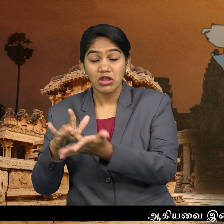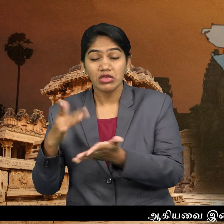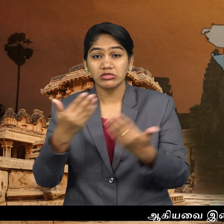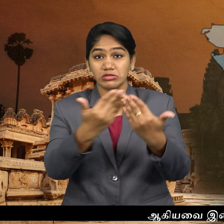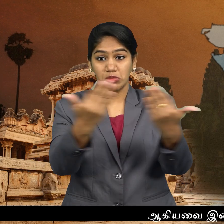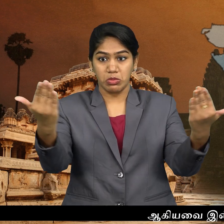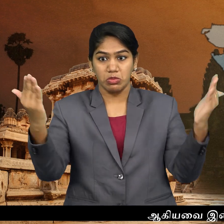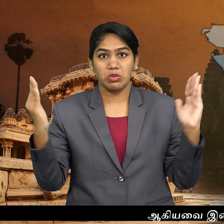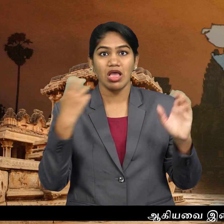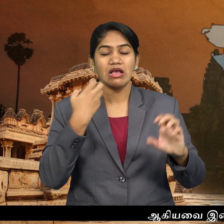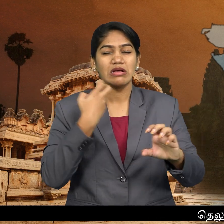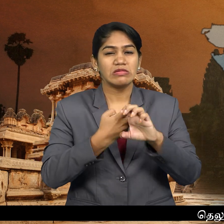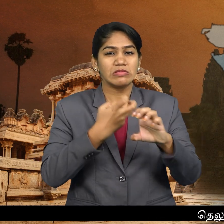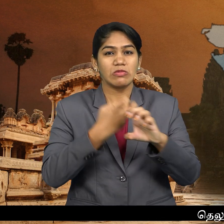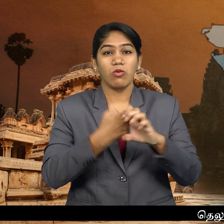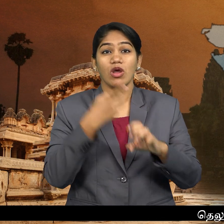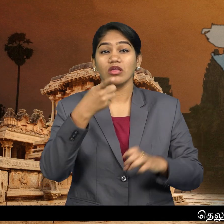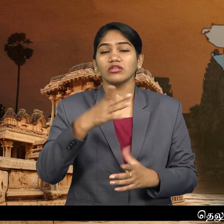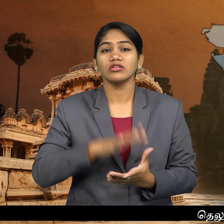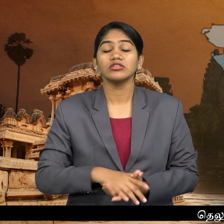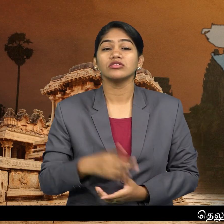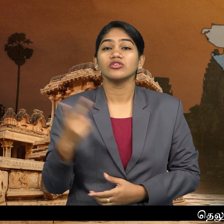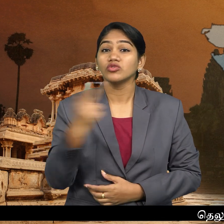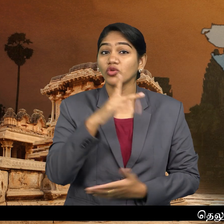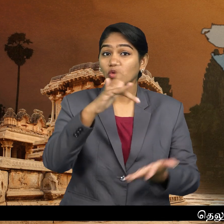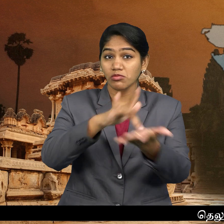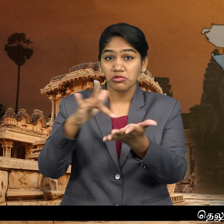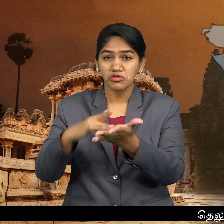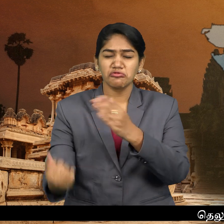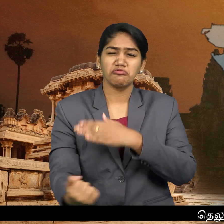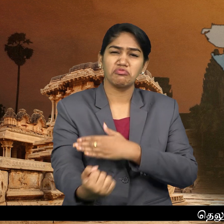ஆகியவை இன்றைய கர்நாடகா, தெலுங்கானா